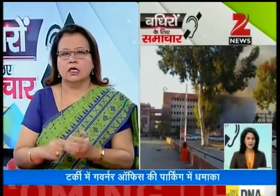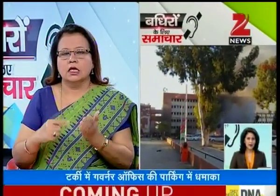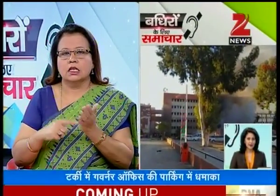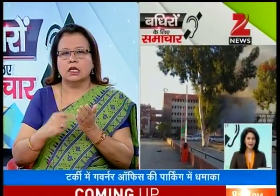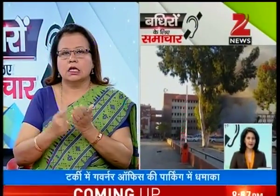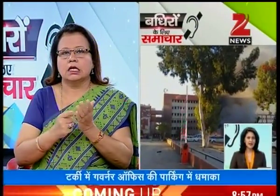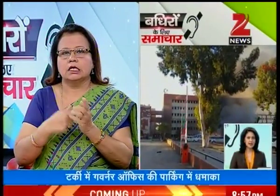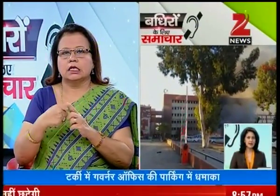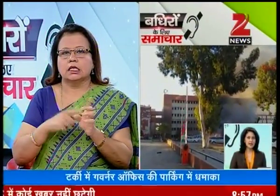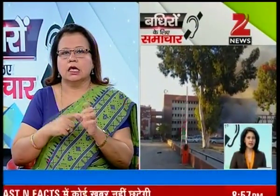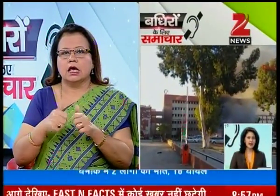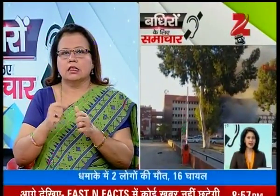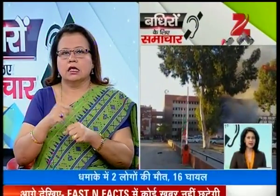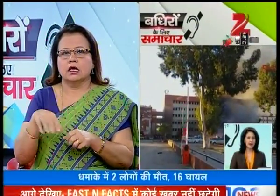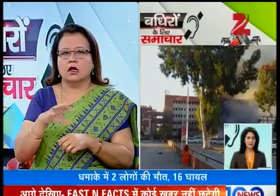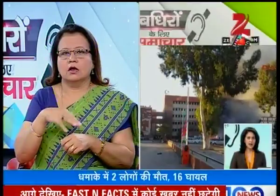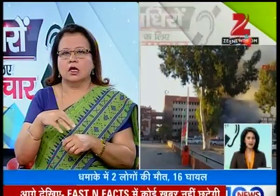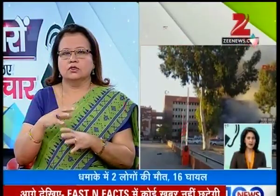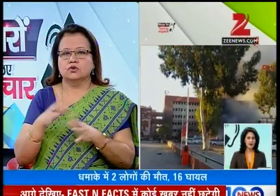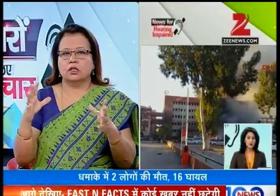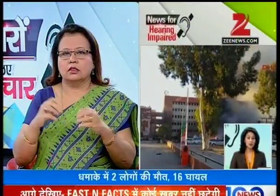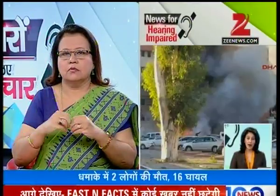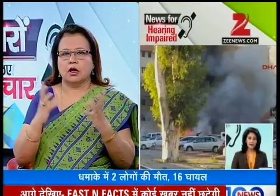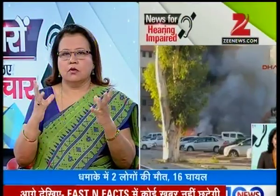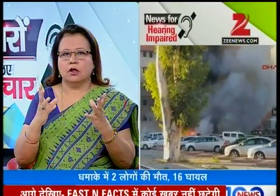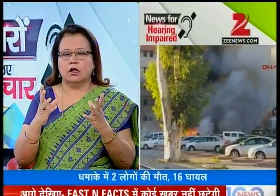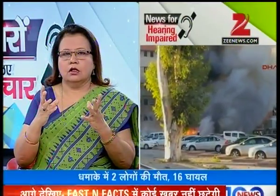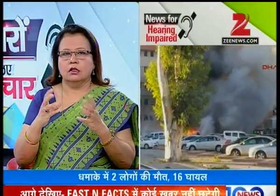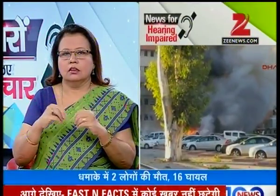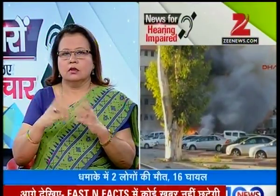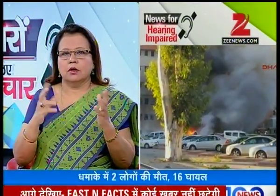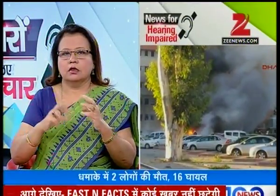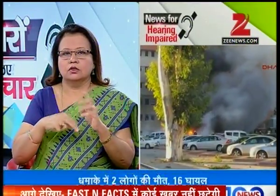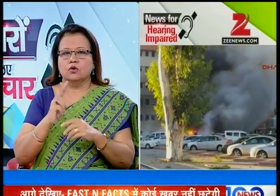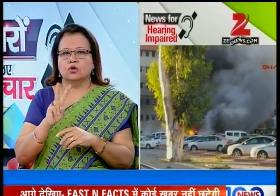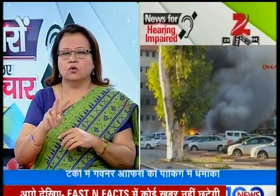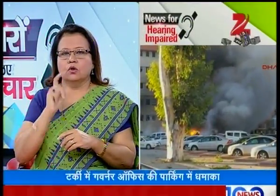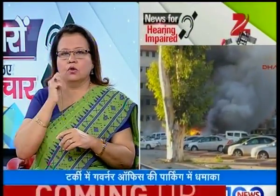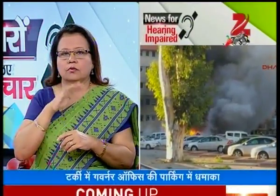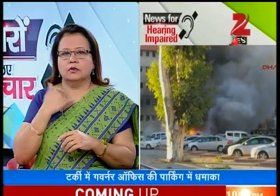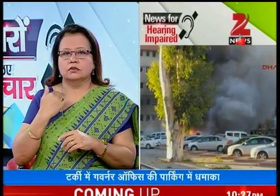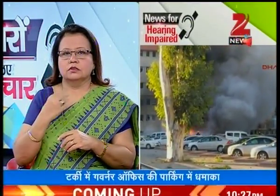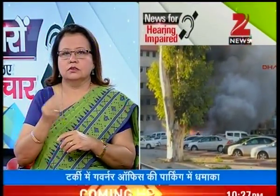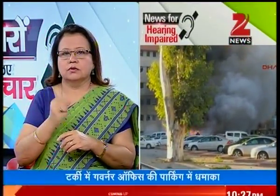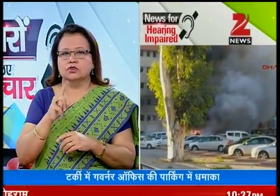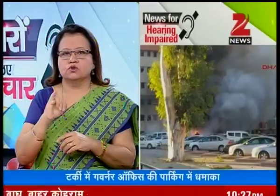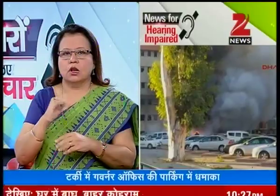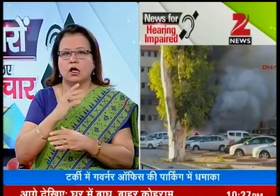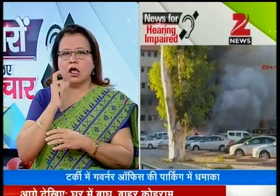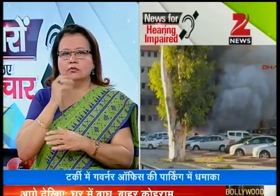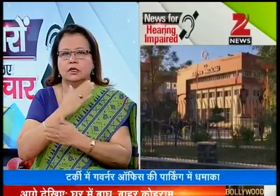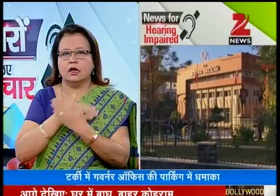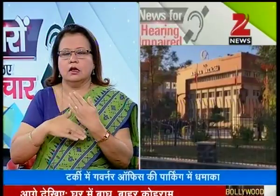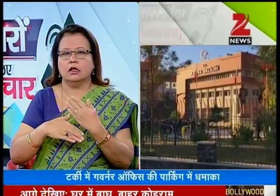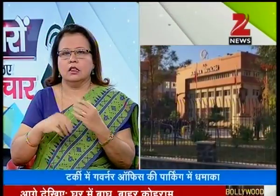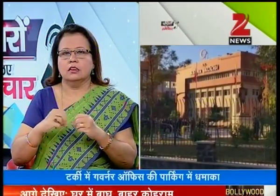और अब अंतरराष्ट्रीय खबर टर्की के अदान शहर में एक जोरदार धमाका हुआ धमाके में दो लोगों की मौत हो गई जबकि 16 लोग घायल